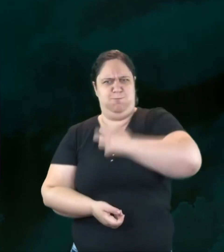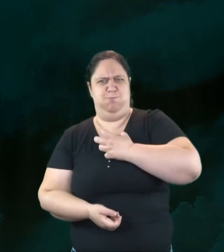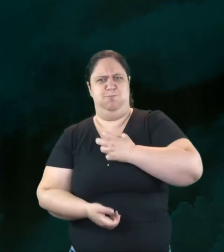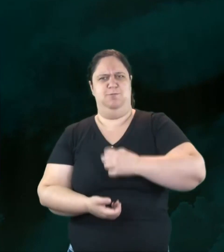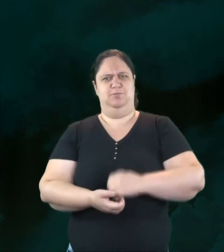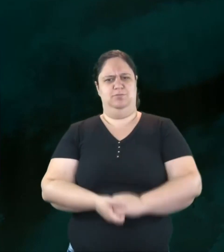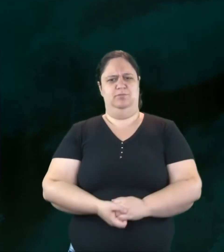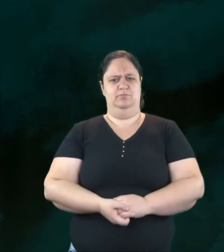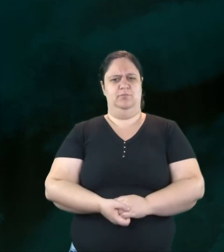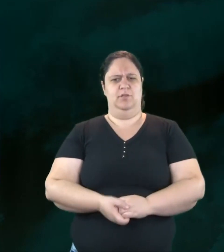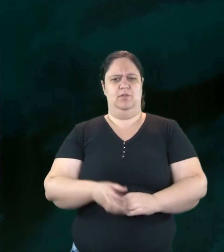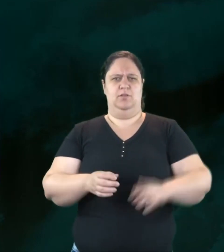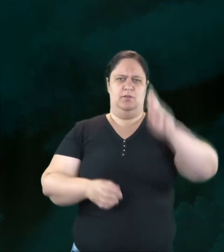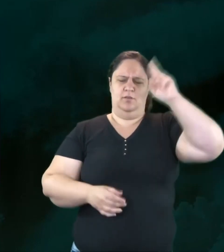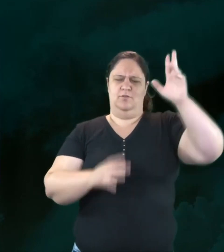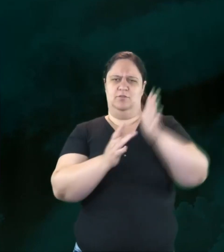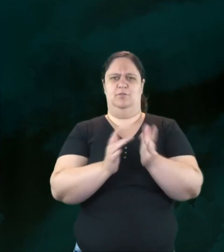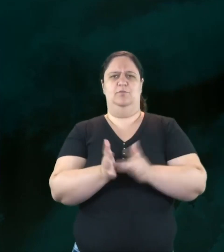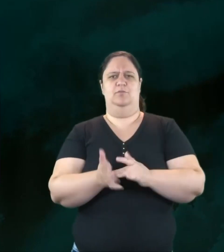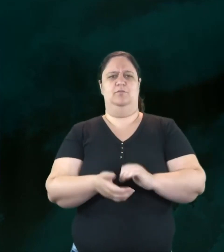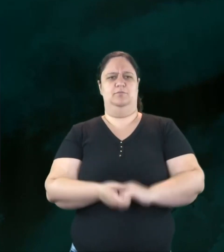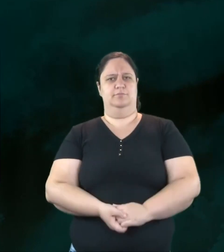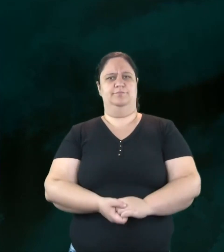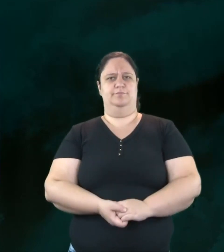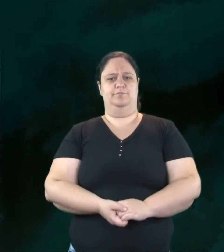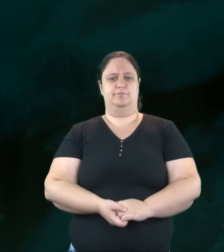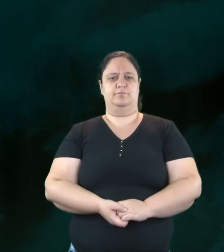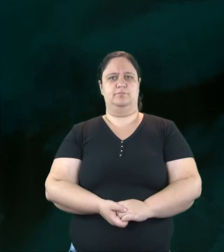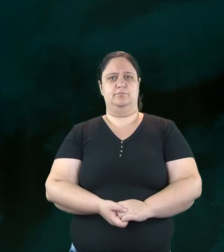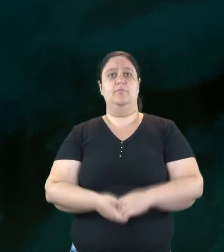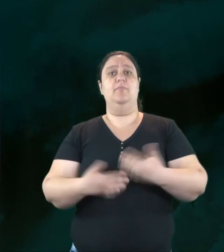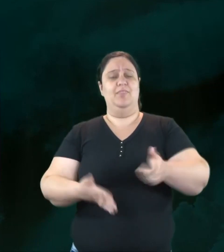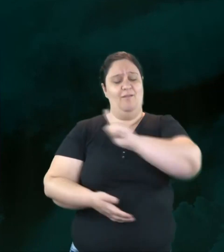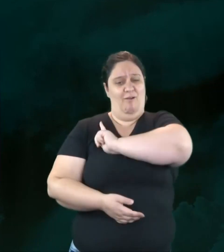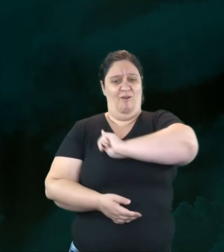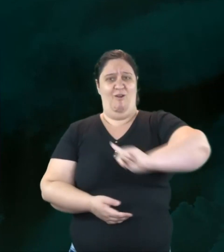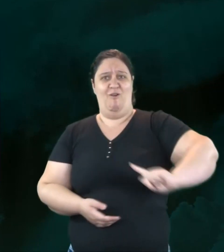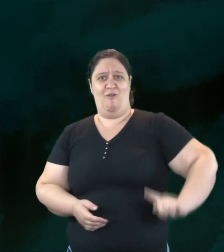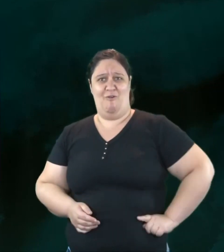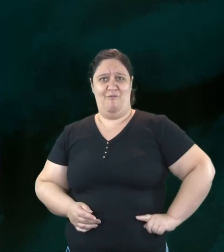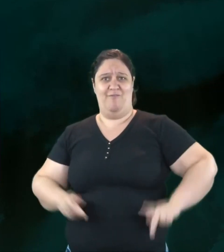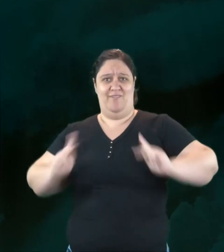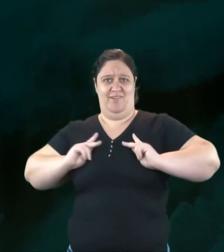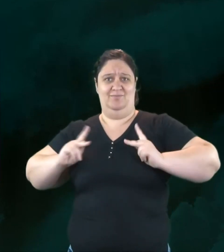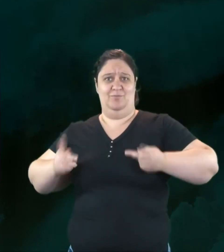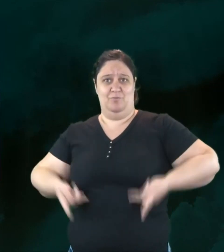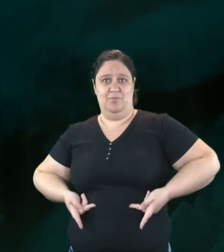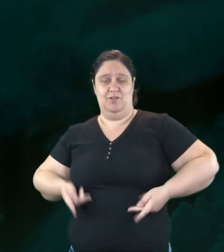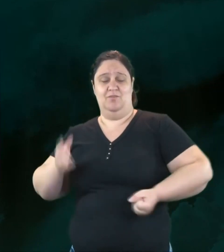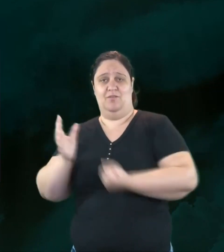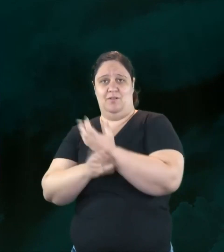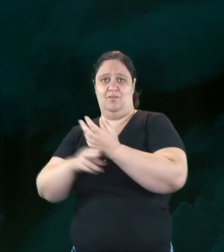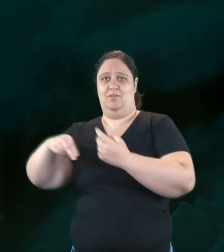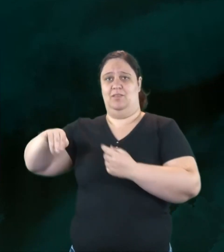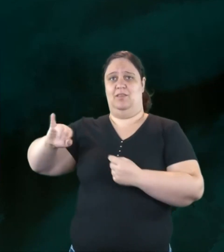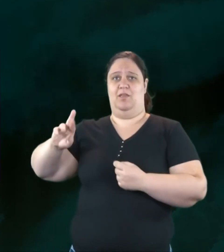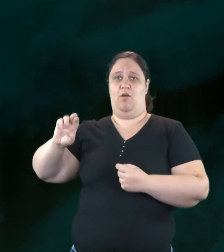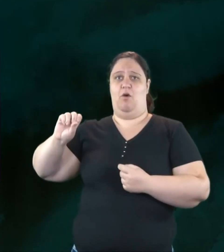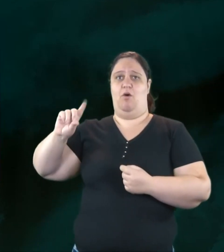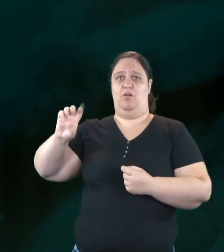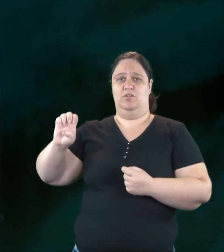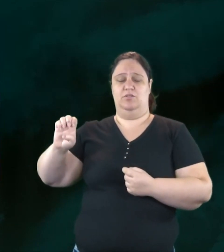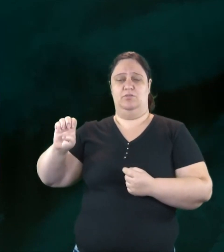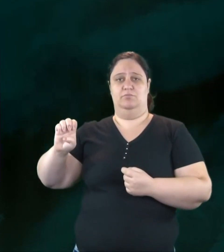né? Senhor Jesus, por isso o governo humano foi fundado por Nimrod, debaixo